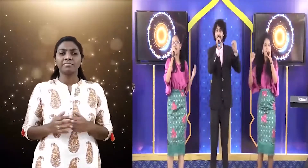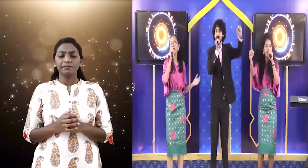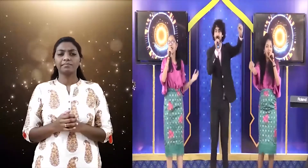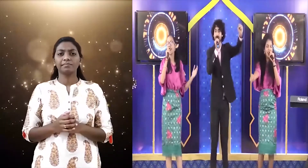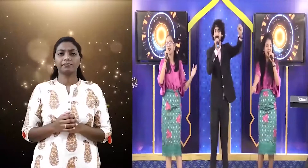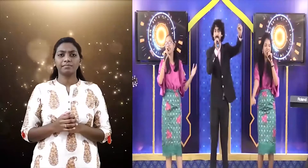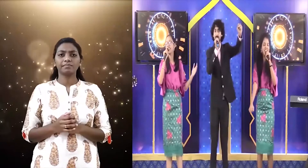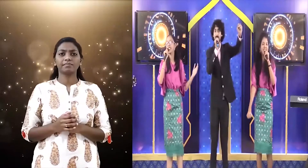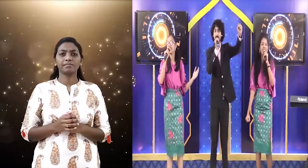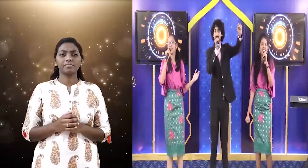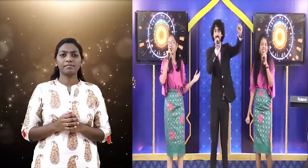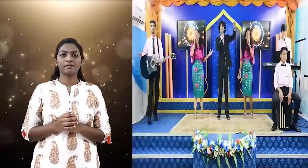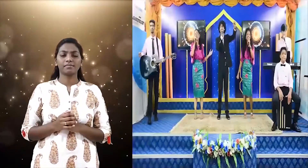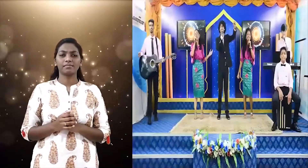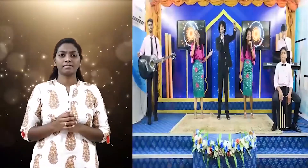आजादी।